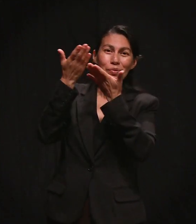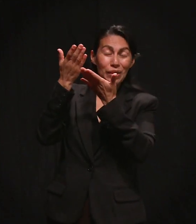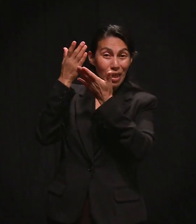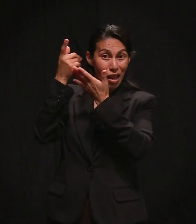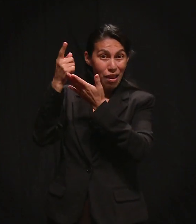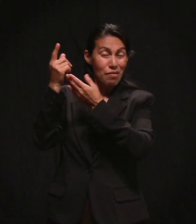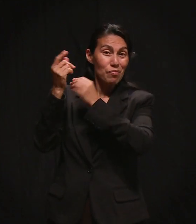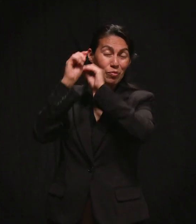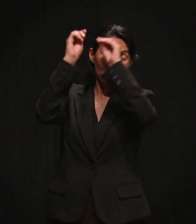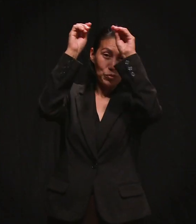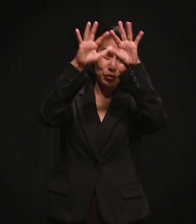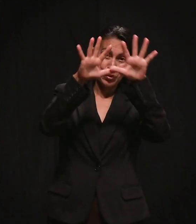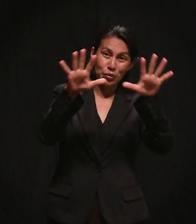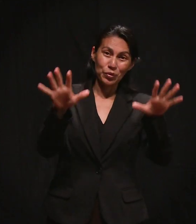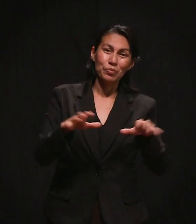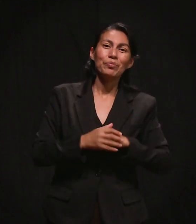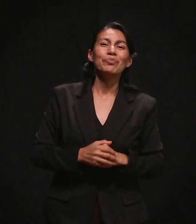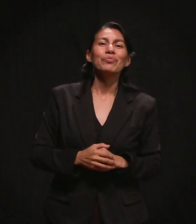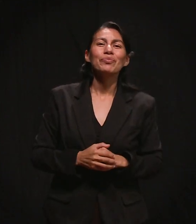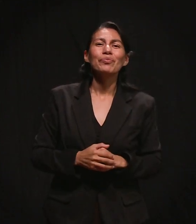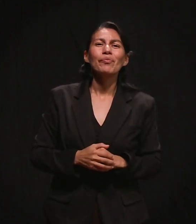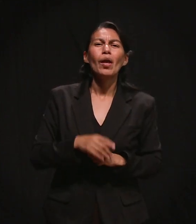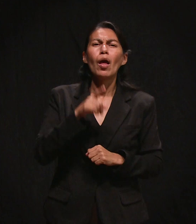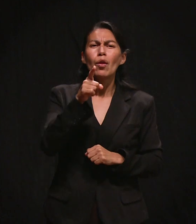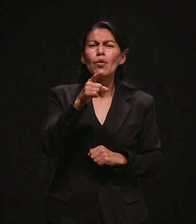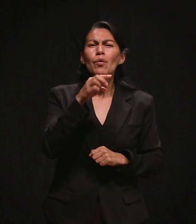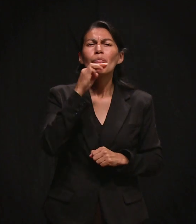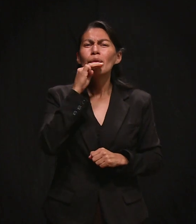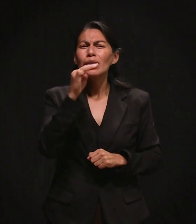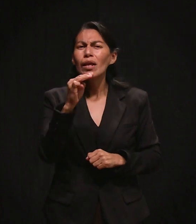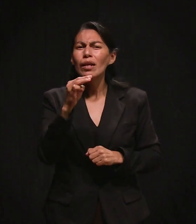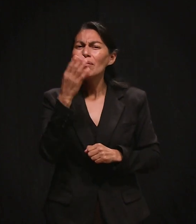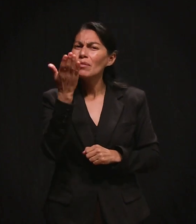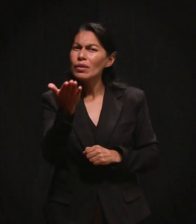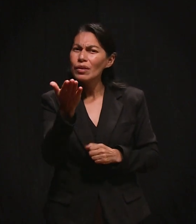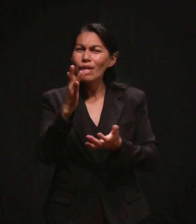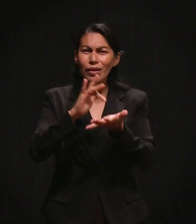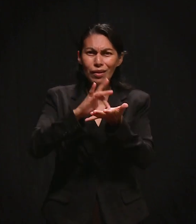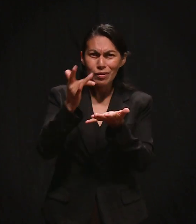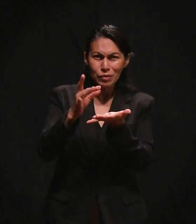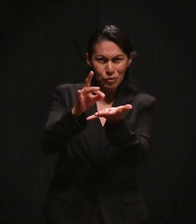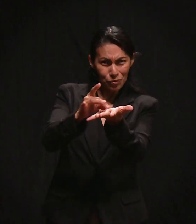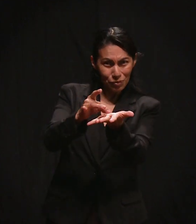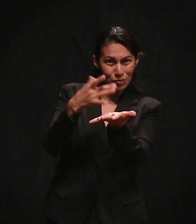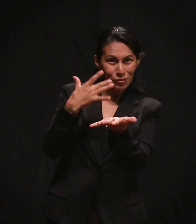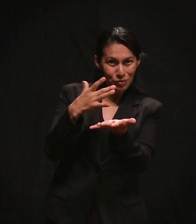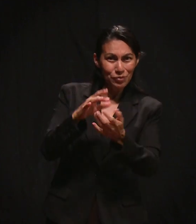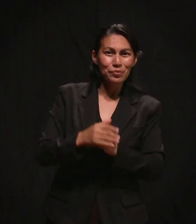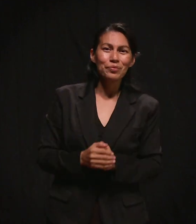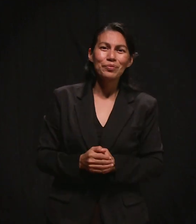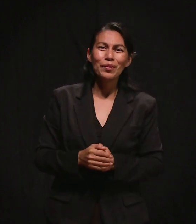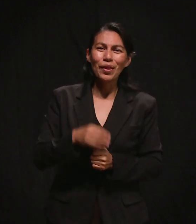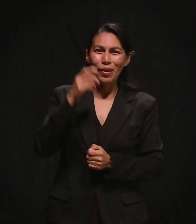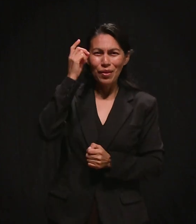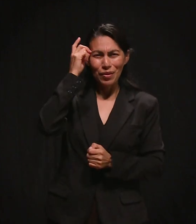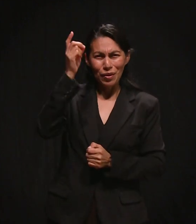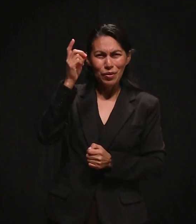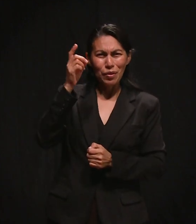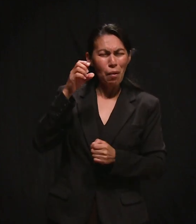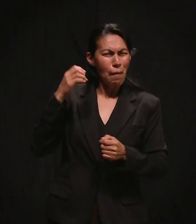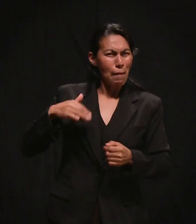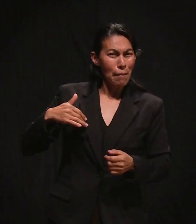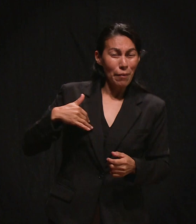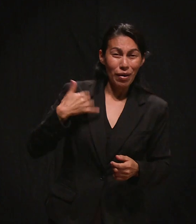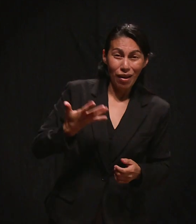nosotros. Envía tus pedidos y envía tus agradecimientos. Si Dios ha hecho milagros, manifiesta